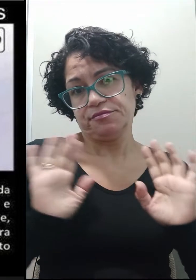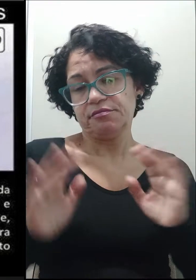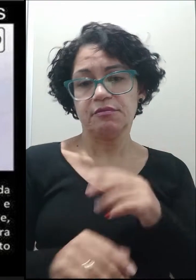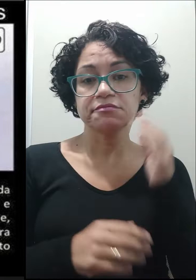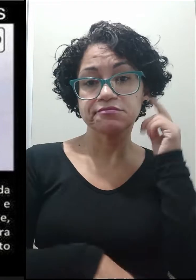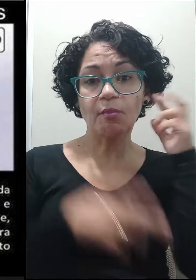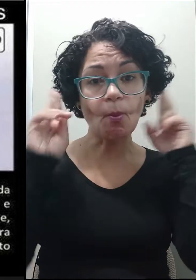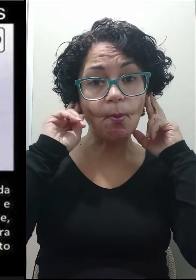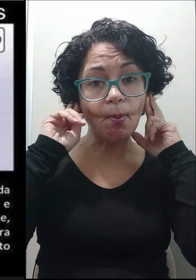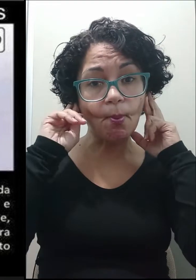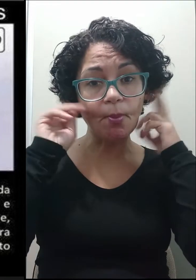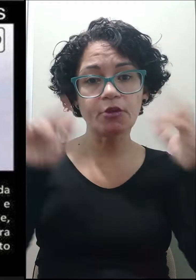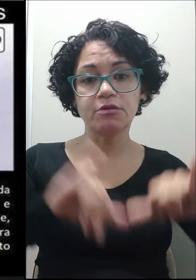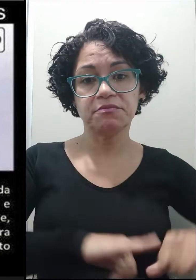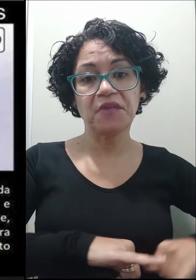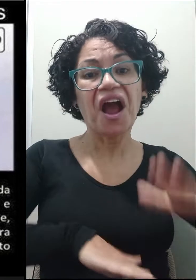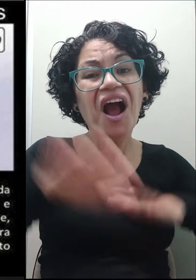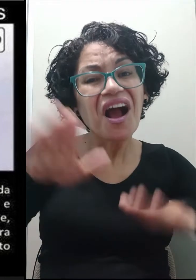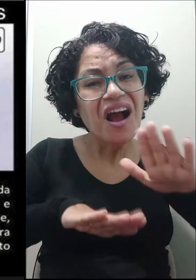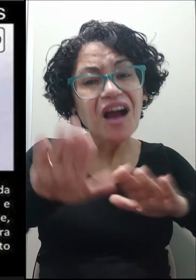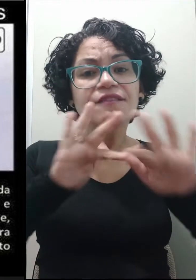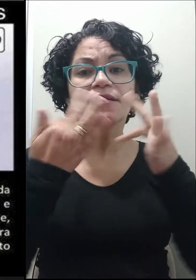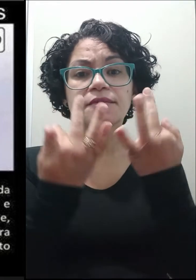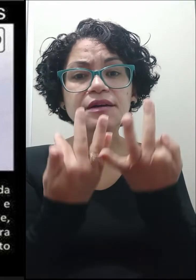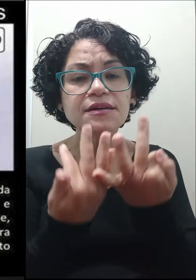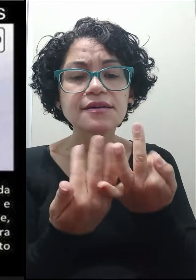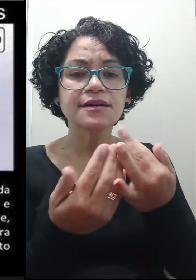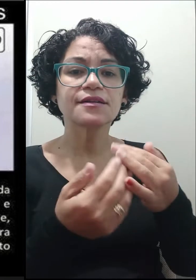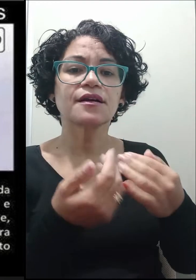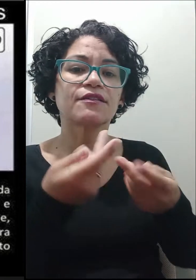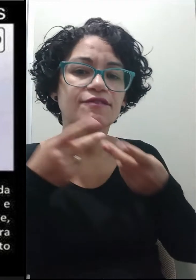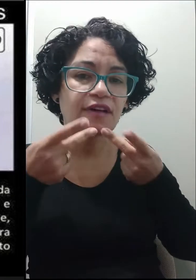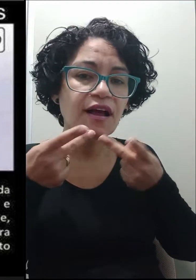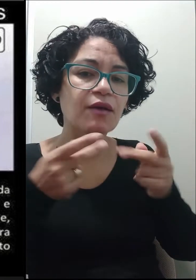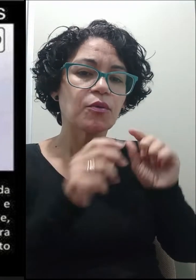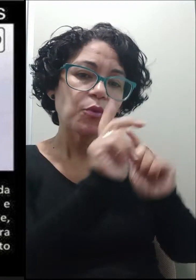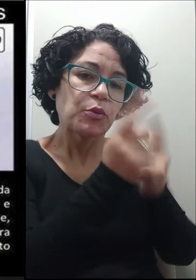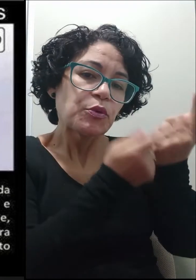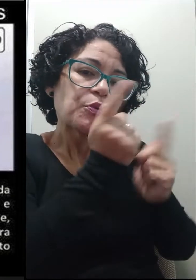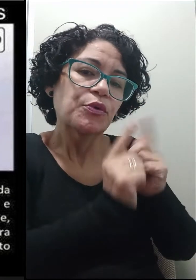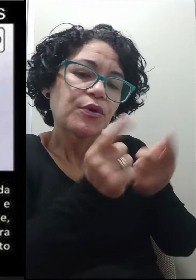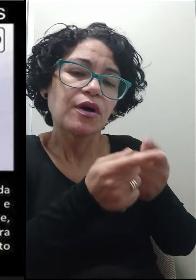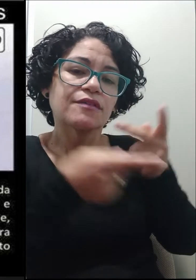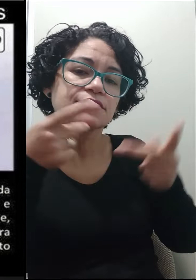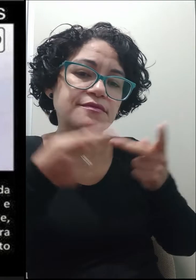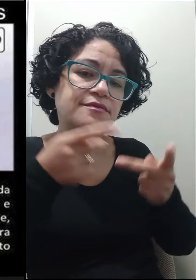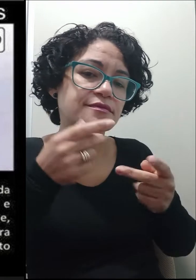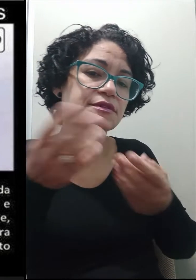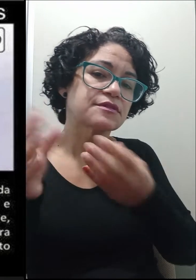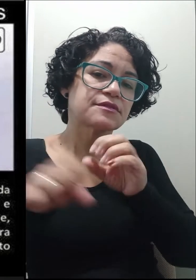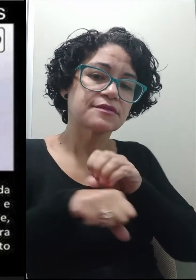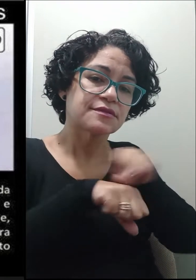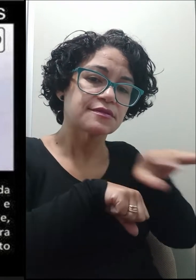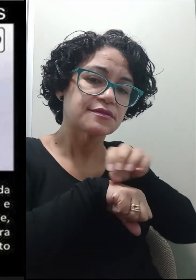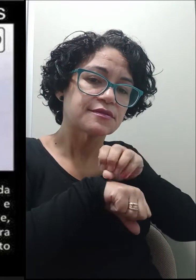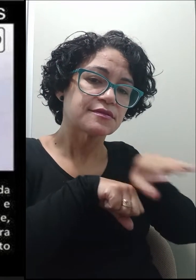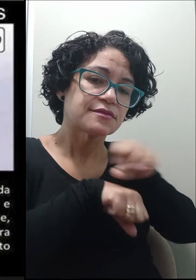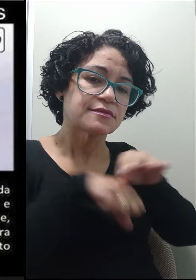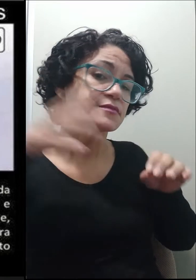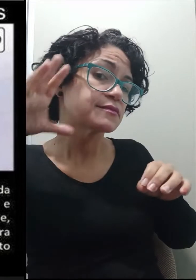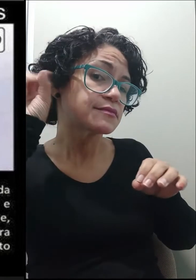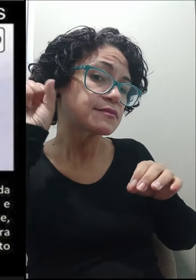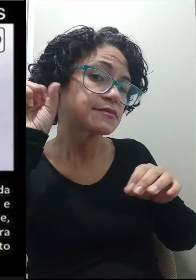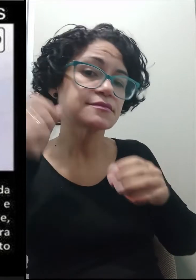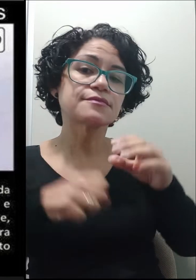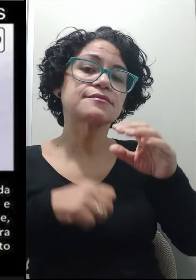reunião, salvo algumas exceções, quando o familiar se dispunha a repassar para o